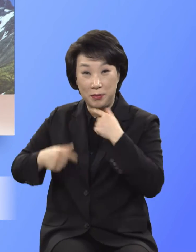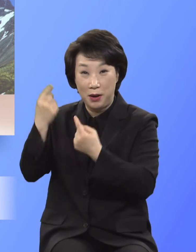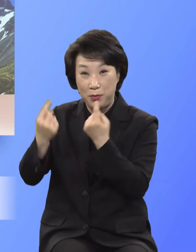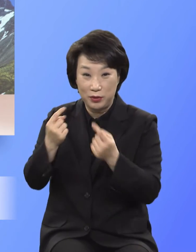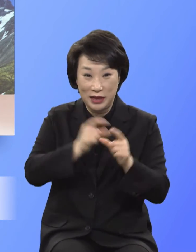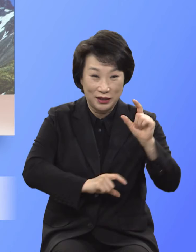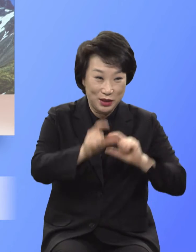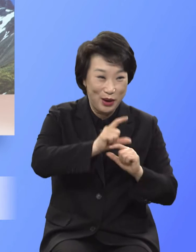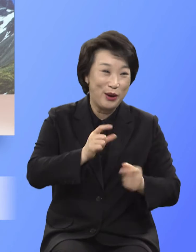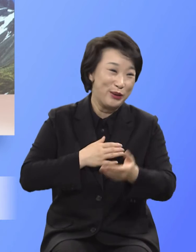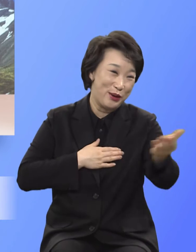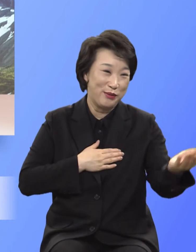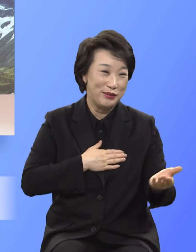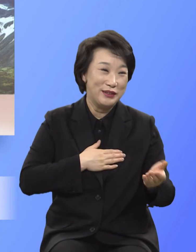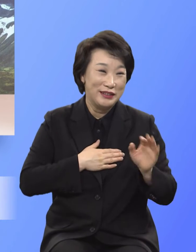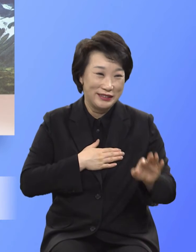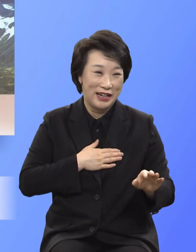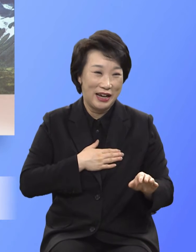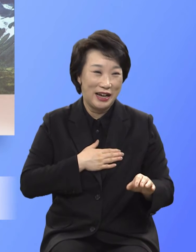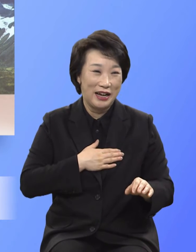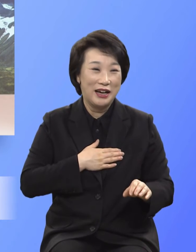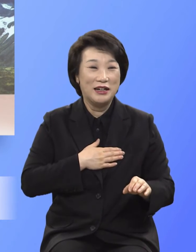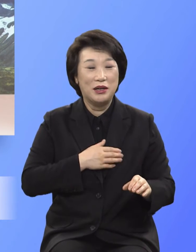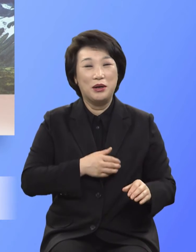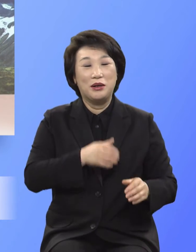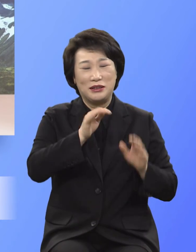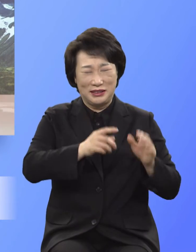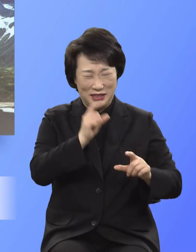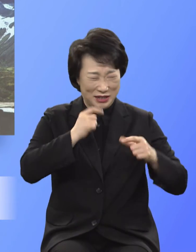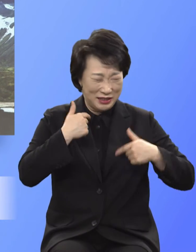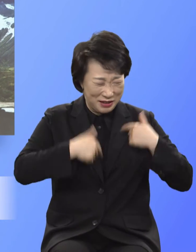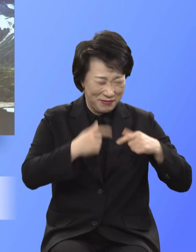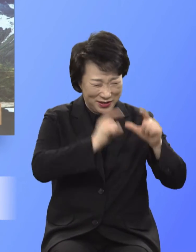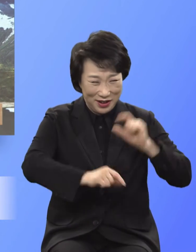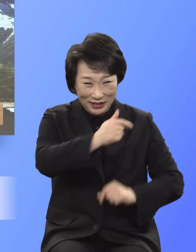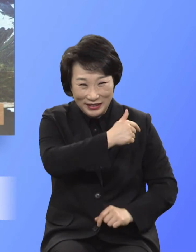인하여 기뻐하는 것보다 더 기뻐하리라고 했습니다.